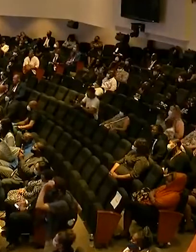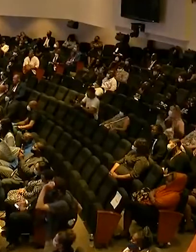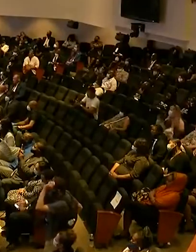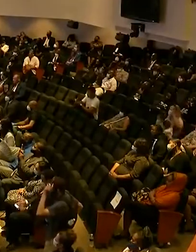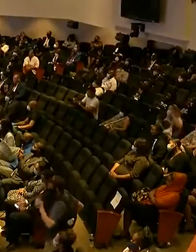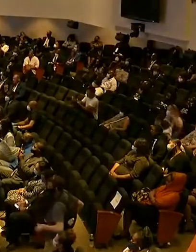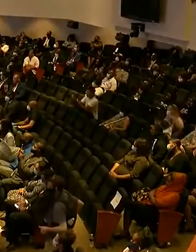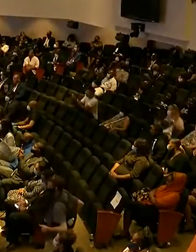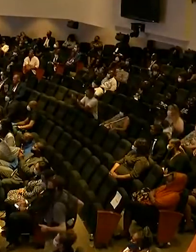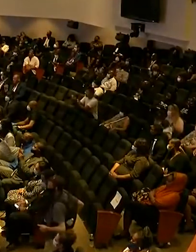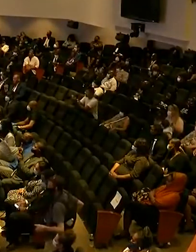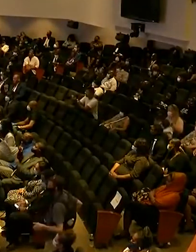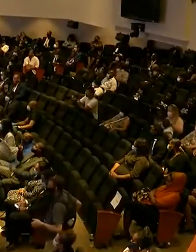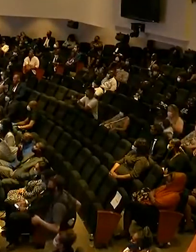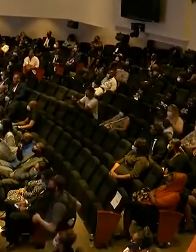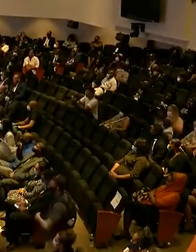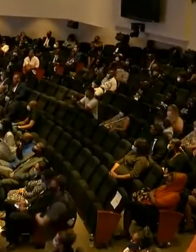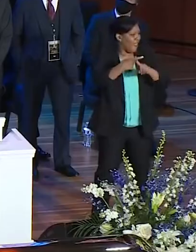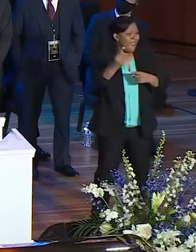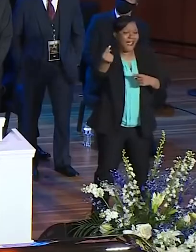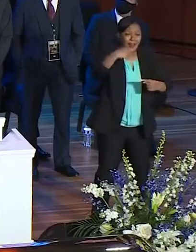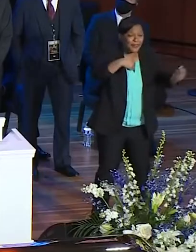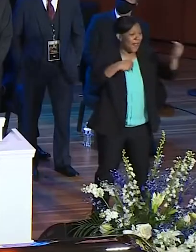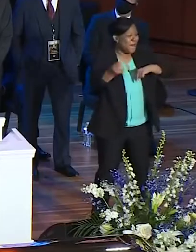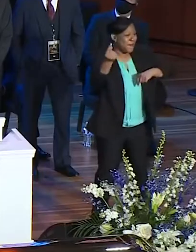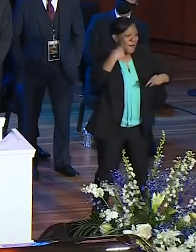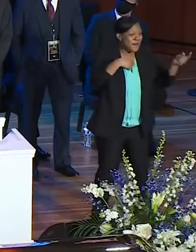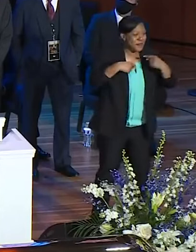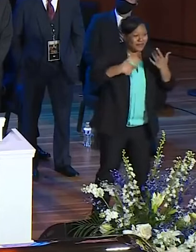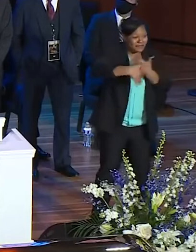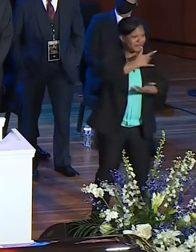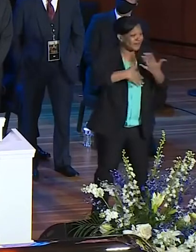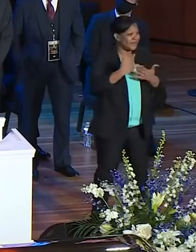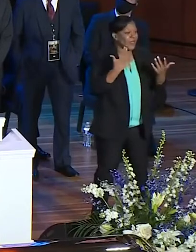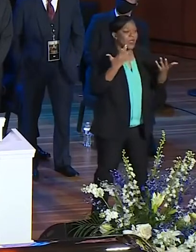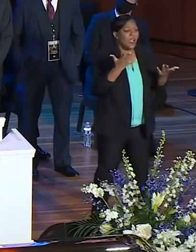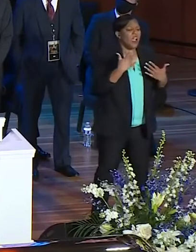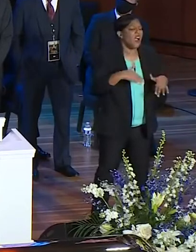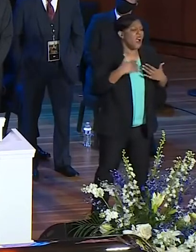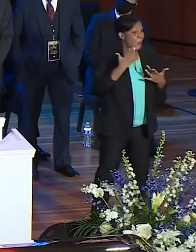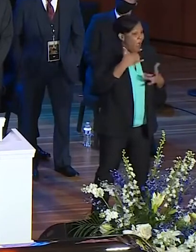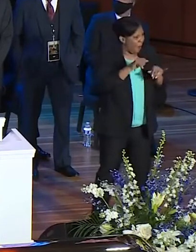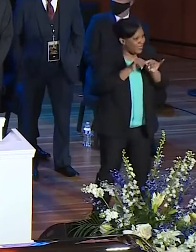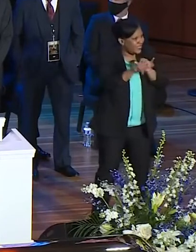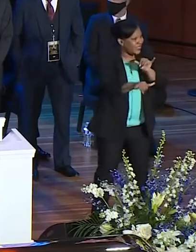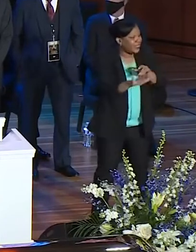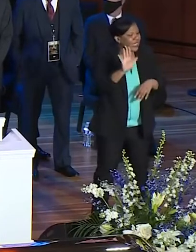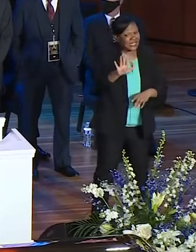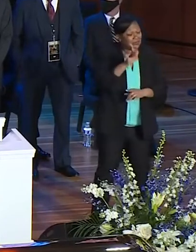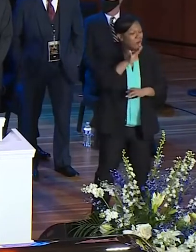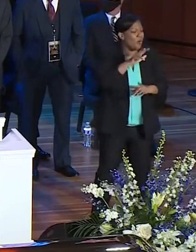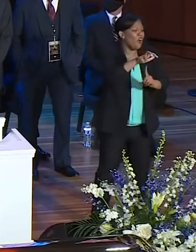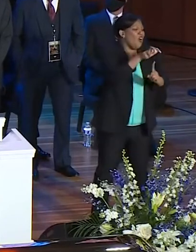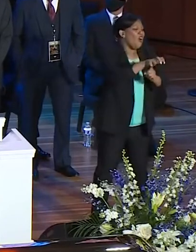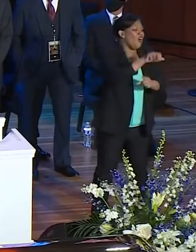con el cuerpo de georges floyd acompañado de flores y su fotografía era rodeado por sus seres queridos la prensa e invitados especiales